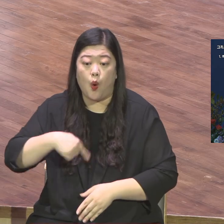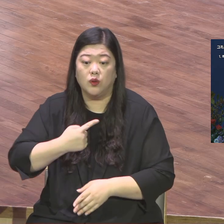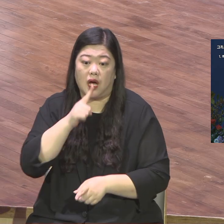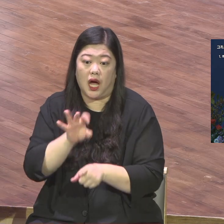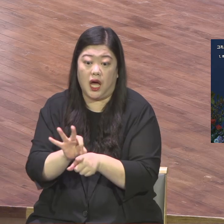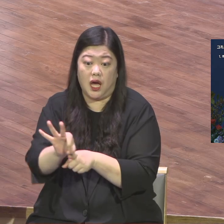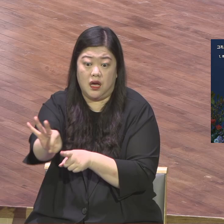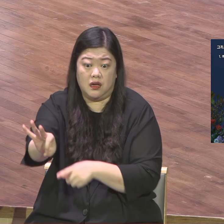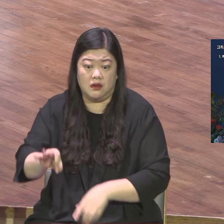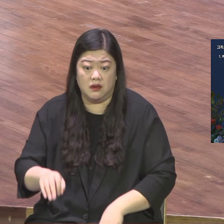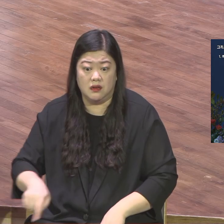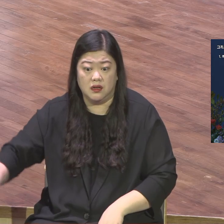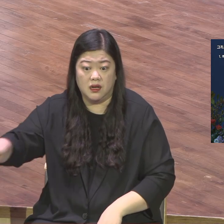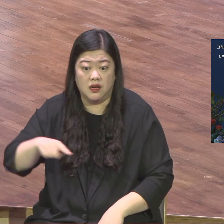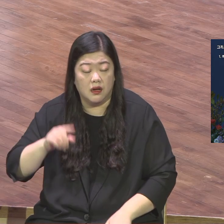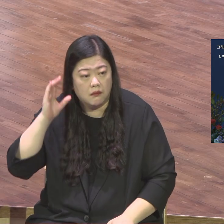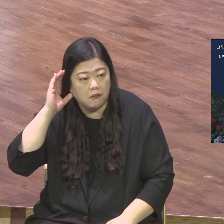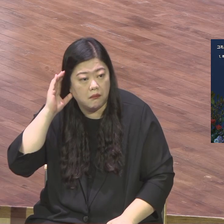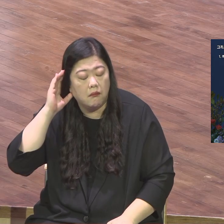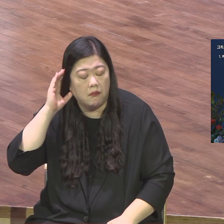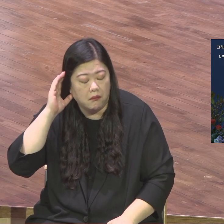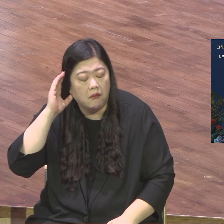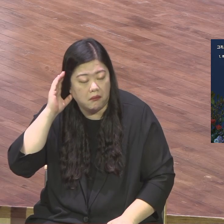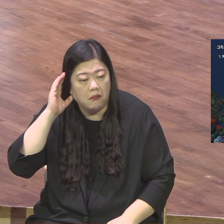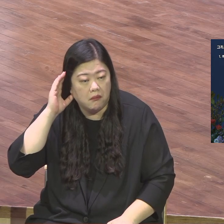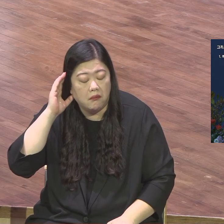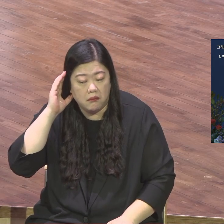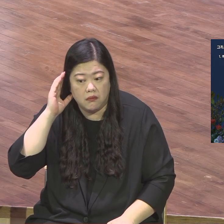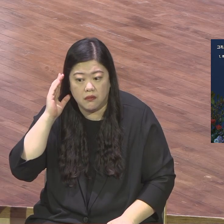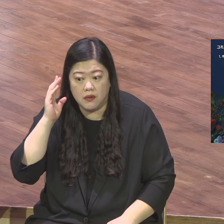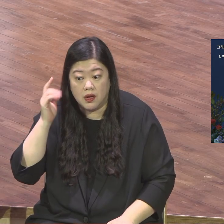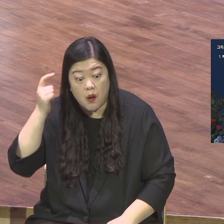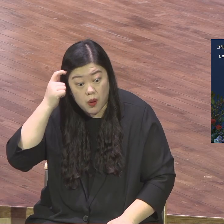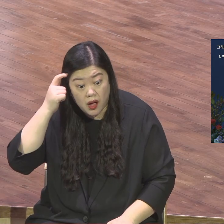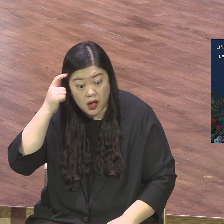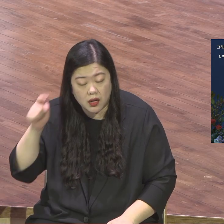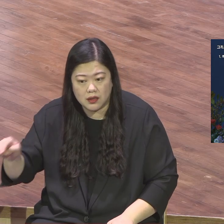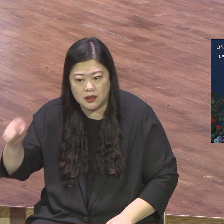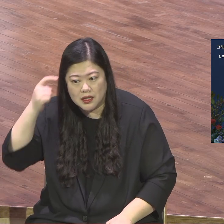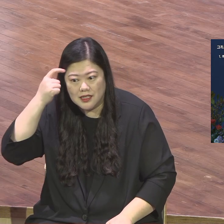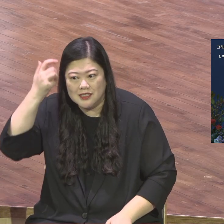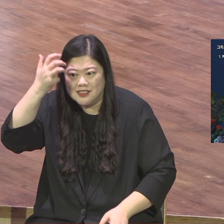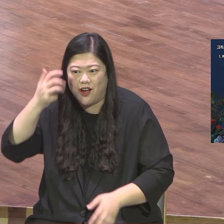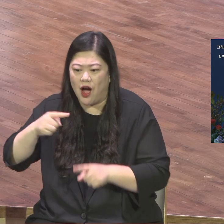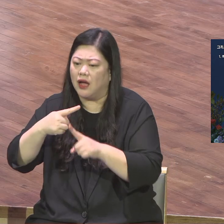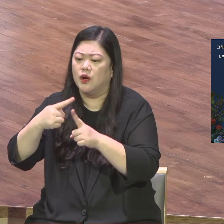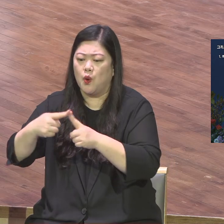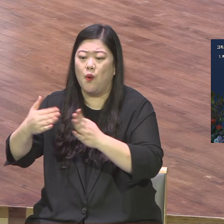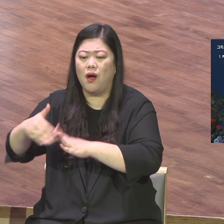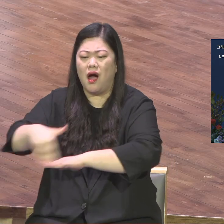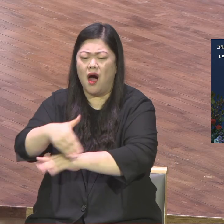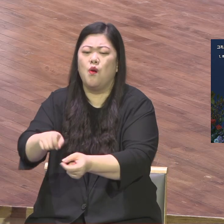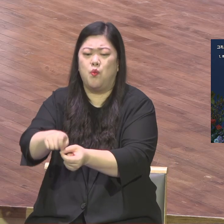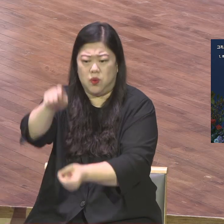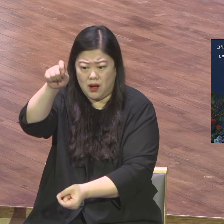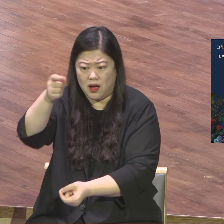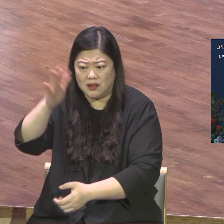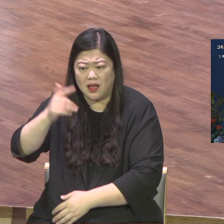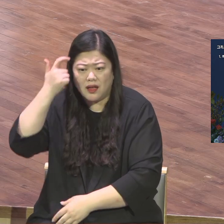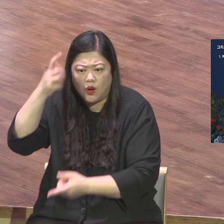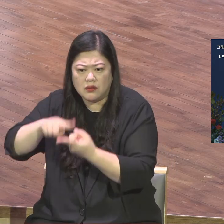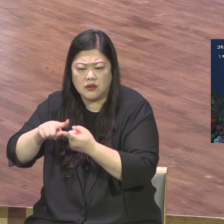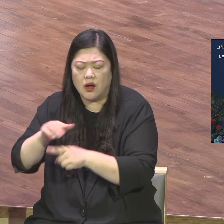못해서 영적인 거 있어야지. 육신적인 거야 막 나르지 날라. 영적인 말만 못 알아들어.